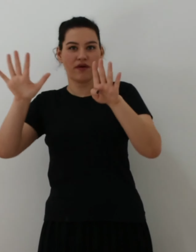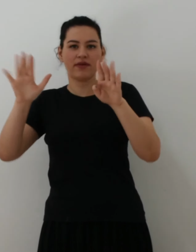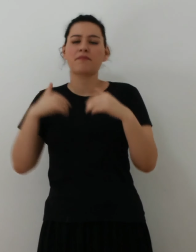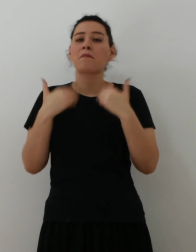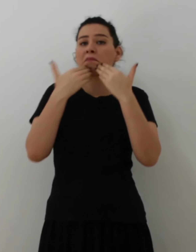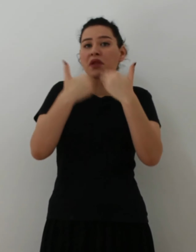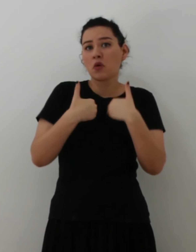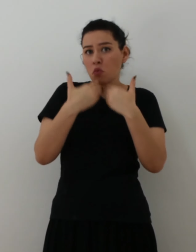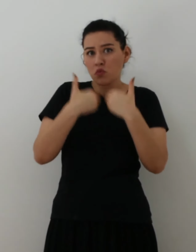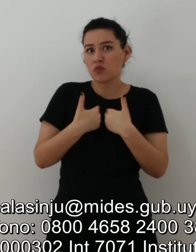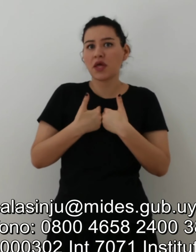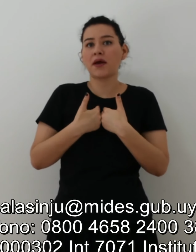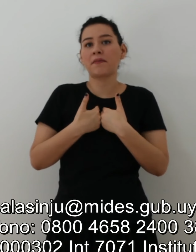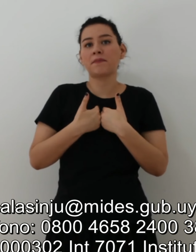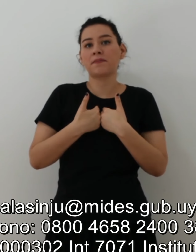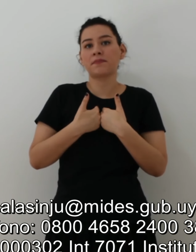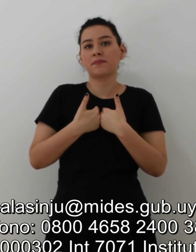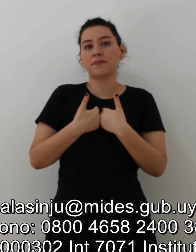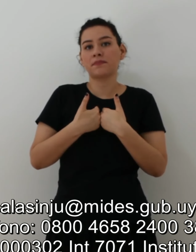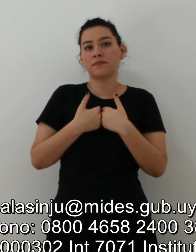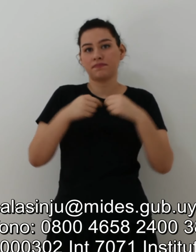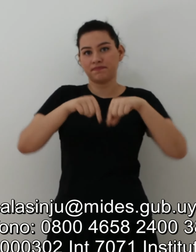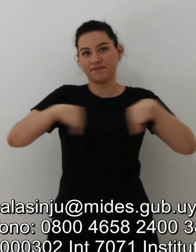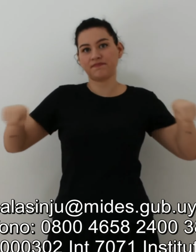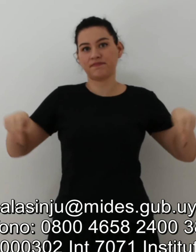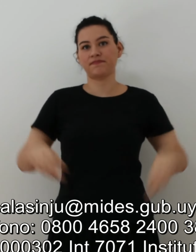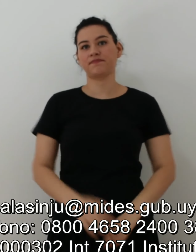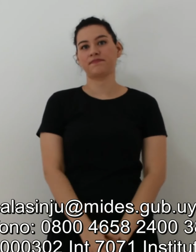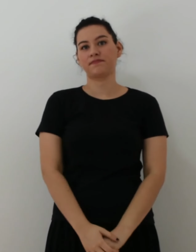por señores. de Adiós. Vale. Rep puisque. Pr